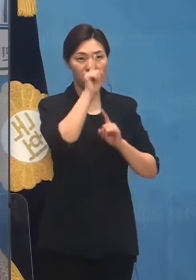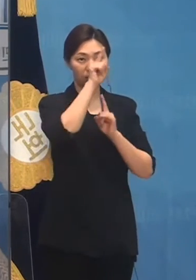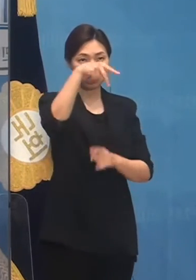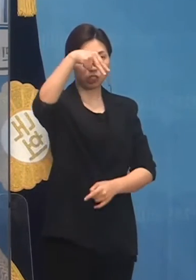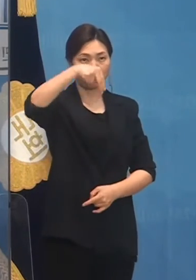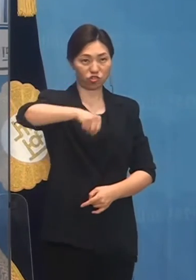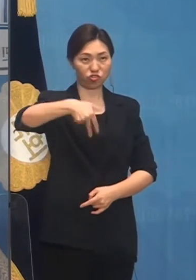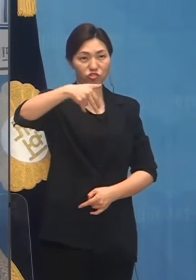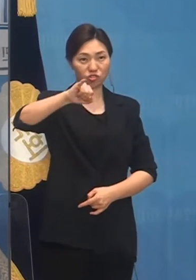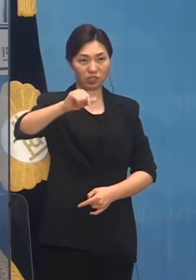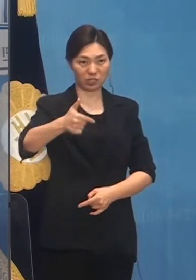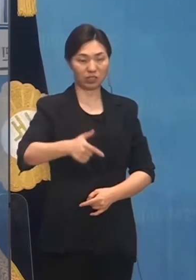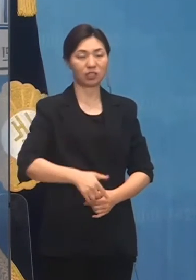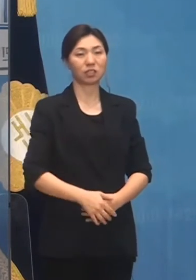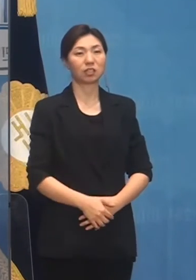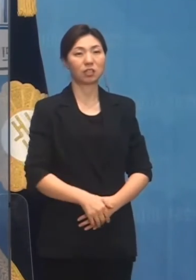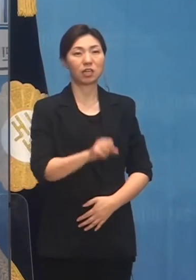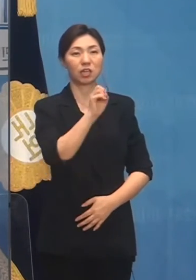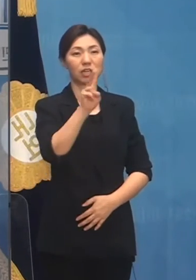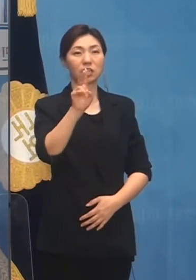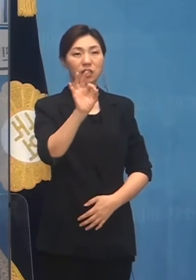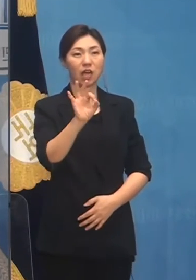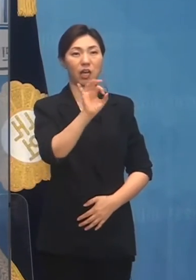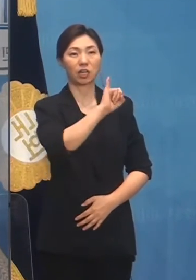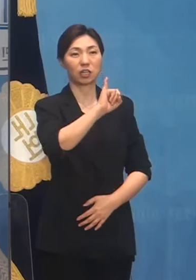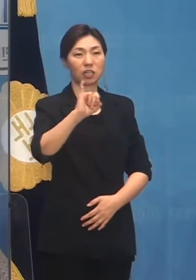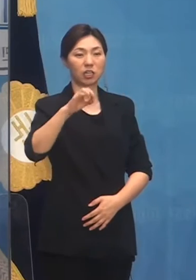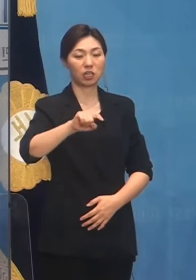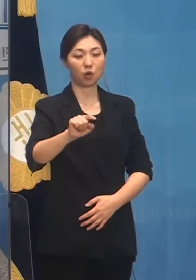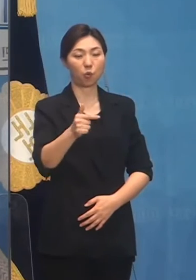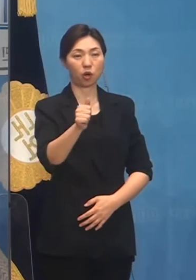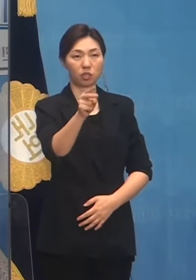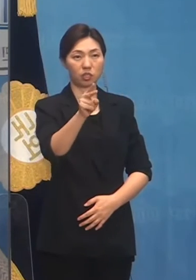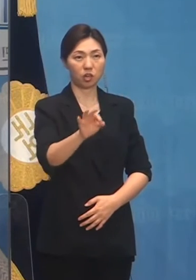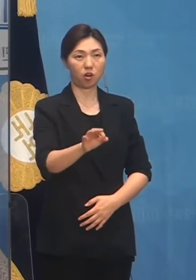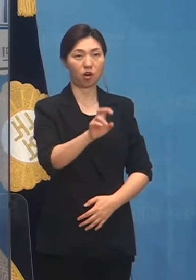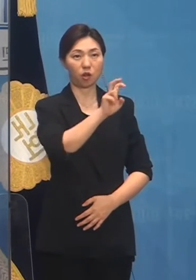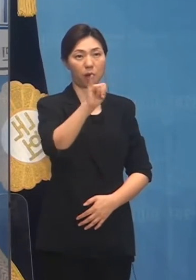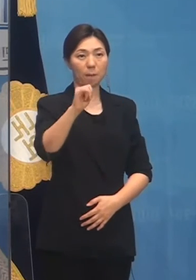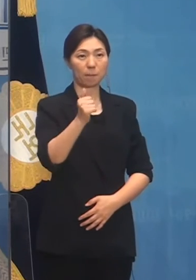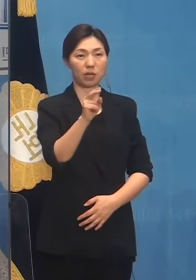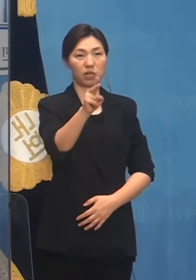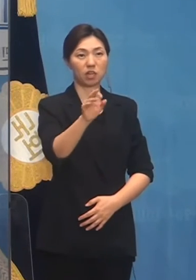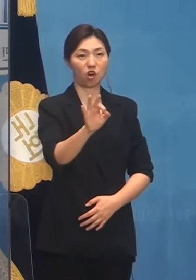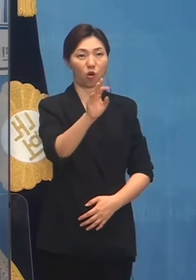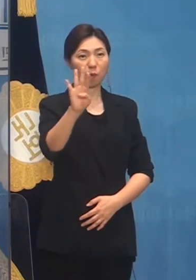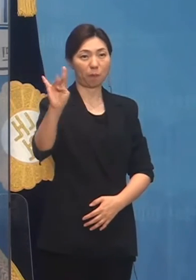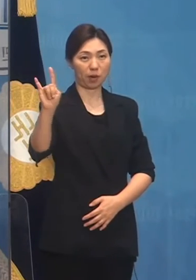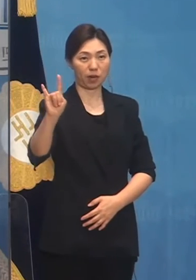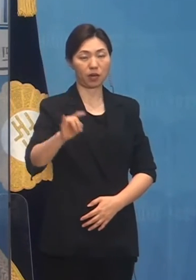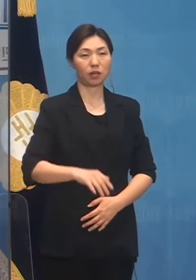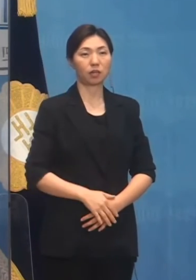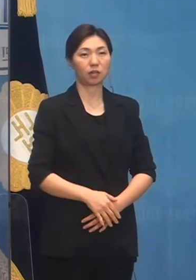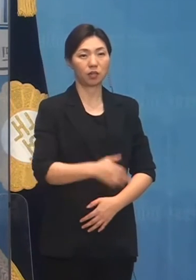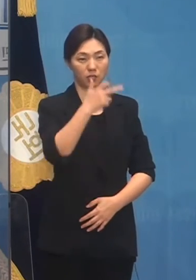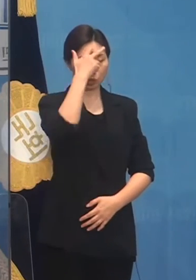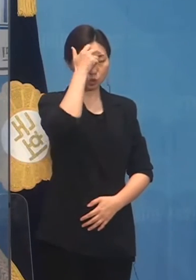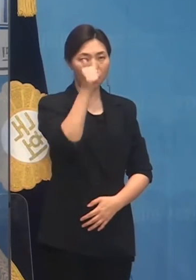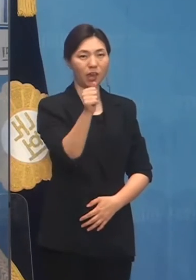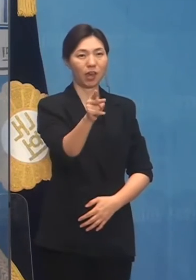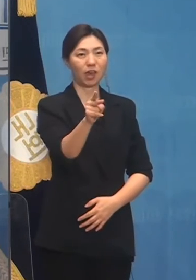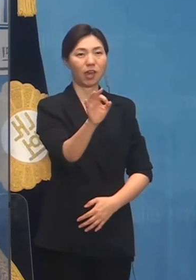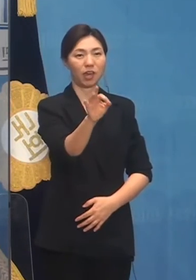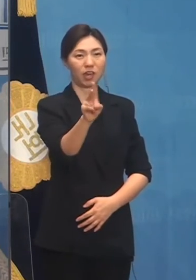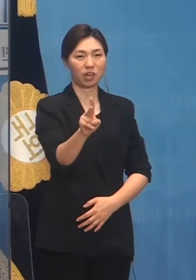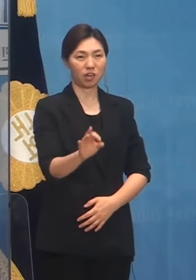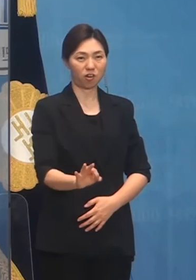의원님 오셨습니다. 양용원 의원님 오셨습니다. 민영배 의원님 오셨습니다. 최혜영 의원님